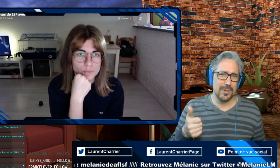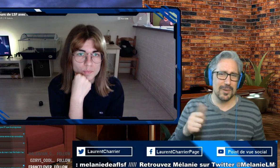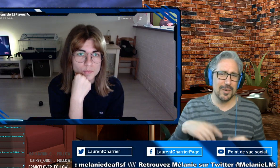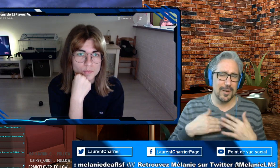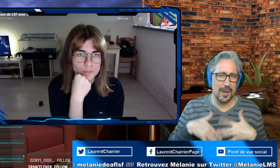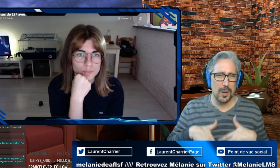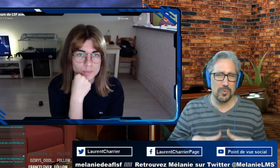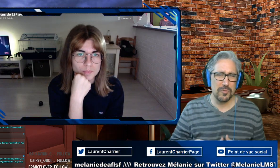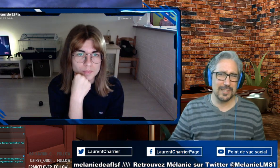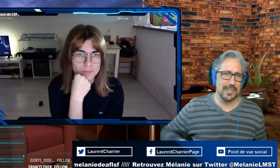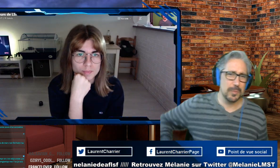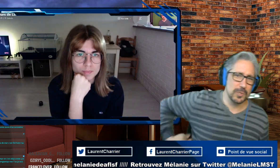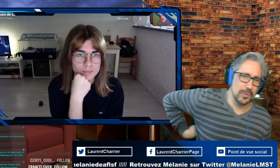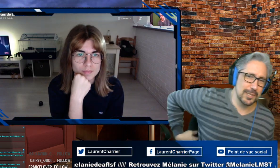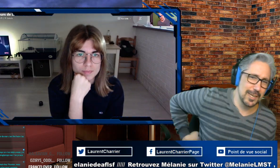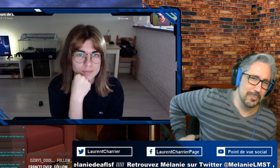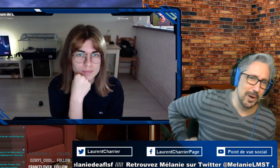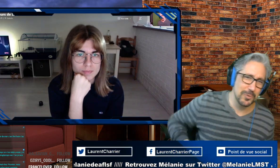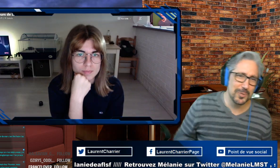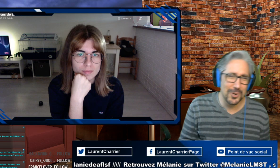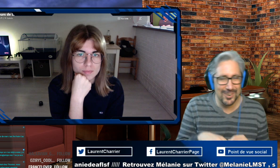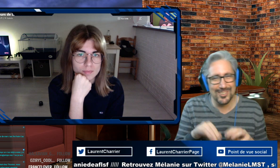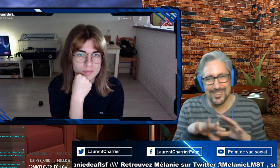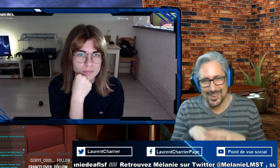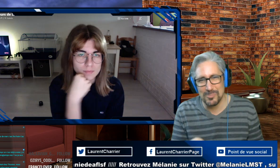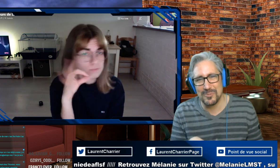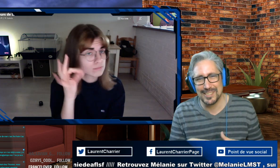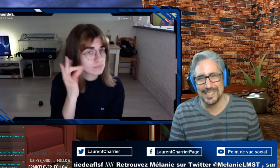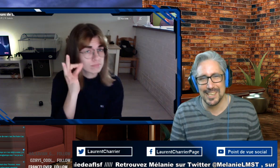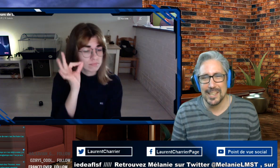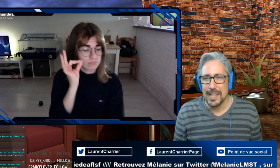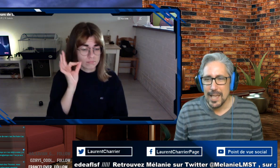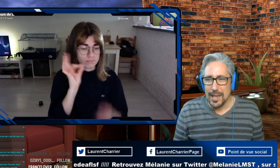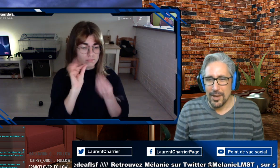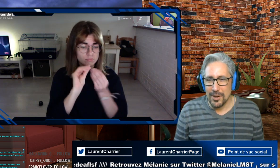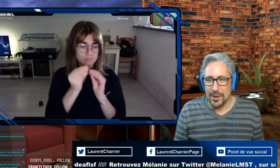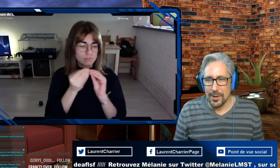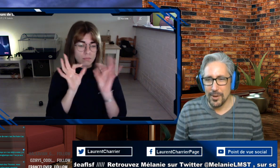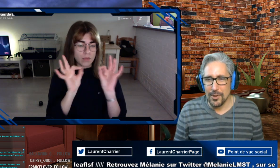moi, je suis un peu fatigué parce que tu sais, j'ai des problèmes de dos, donc je suis un peu fatigué.